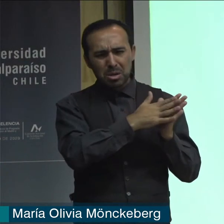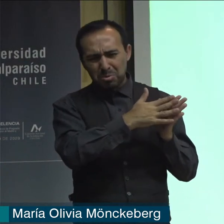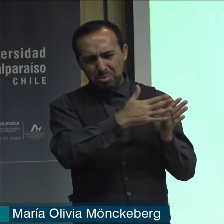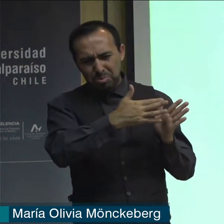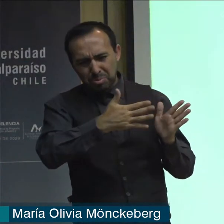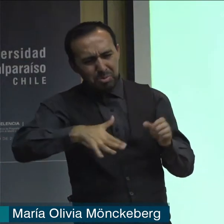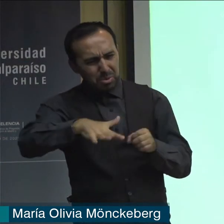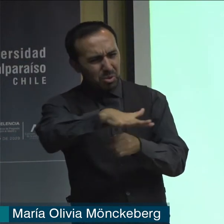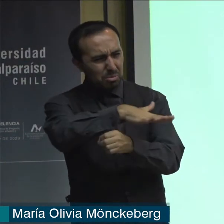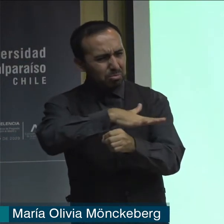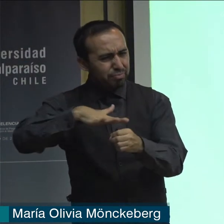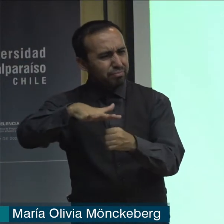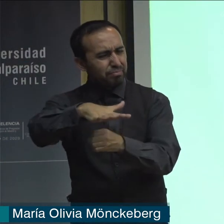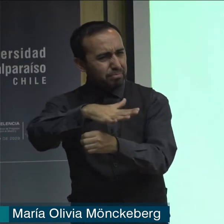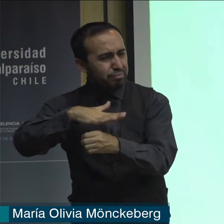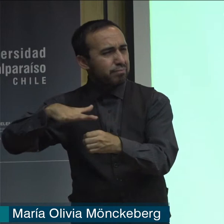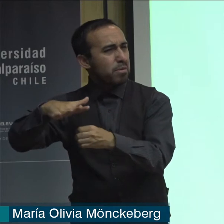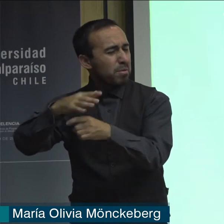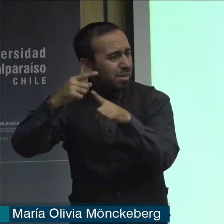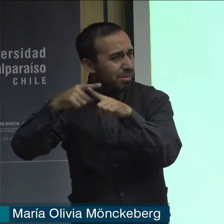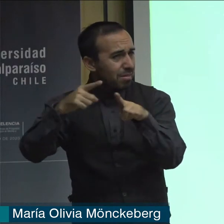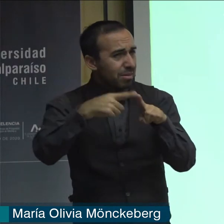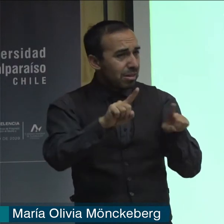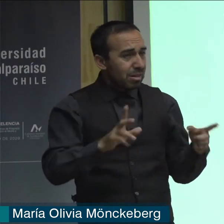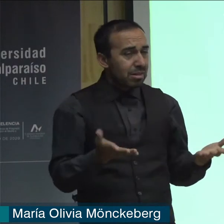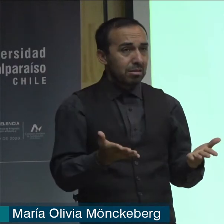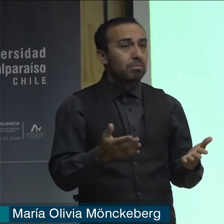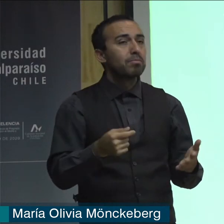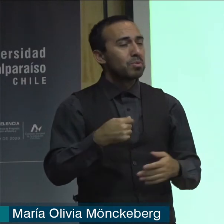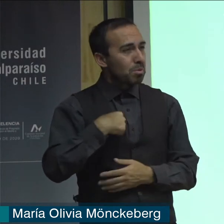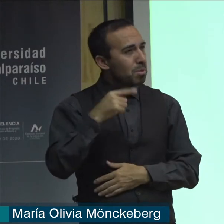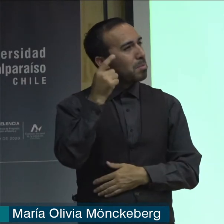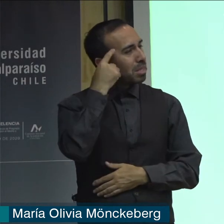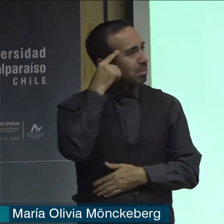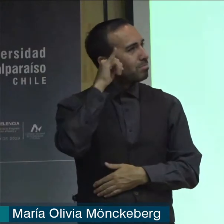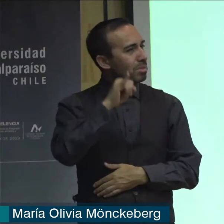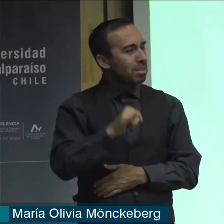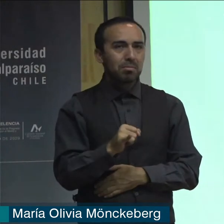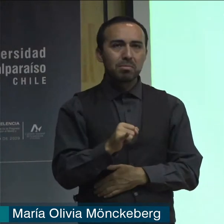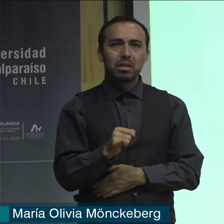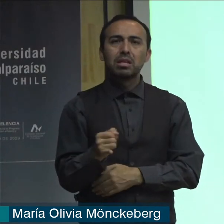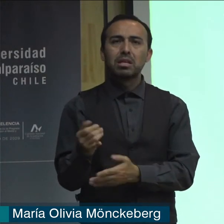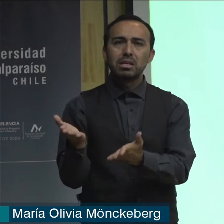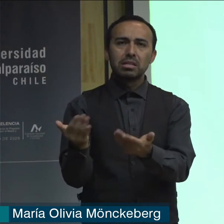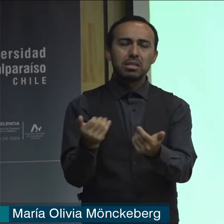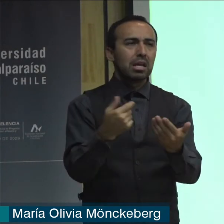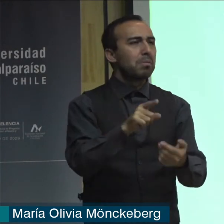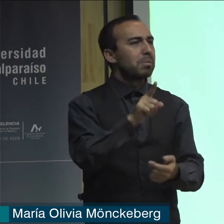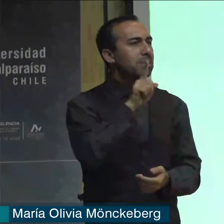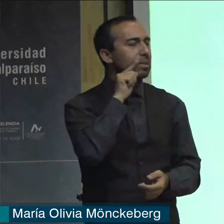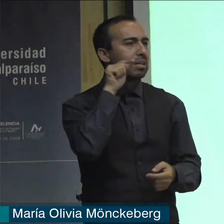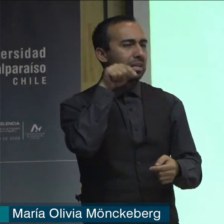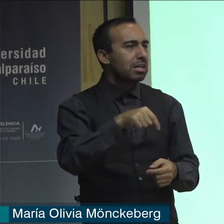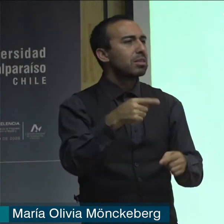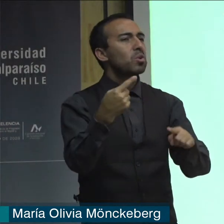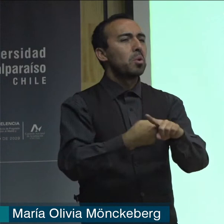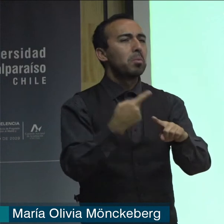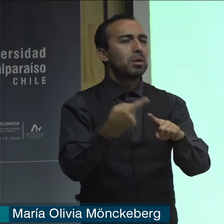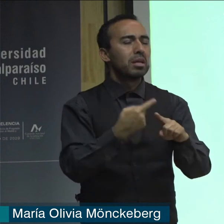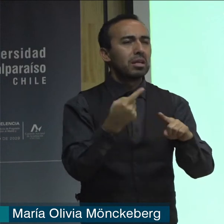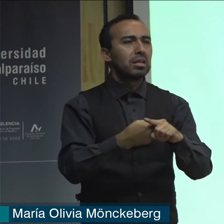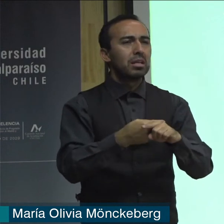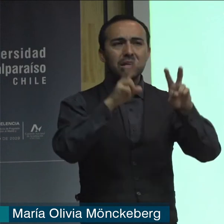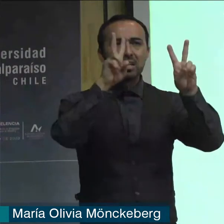con el problema en los medios en que tenemos que tener estas discusiones pero también tenemos que tener